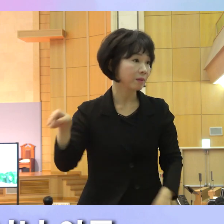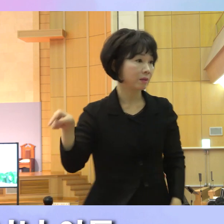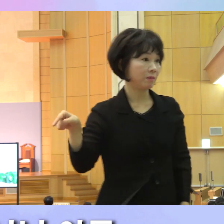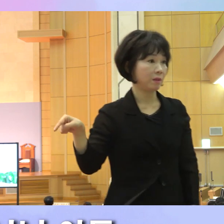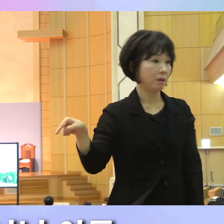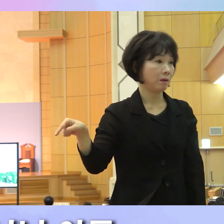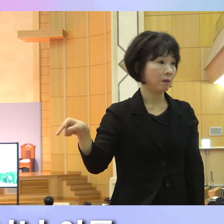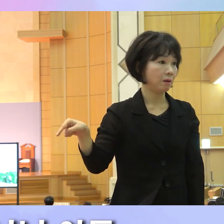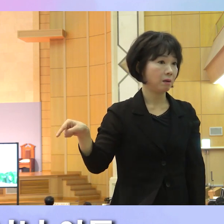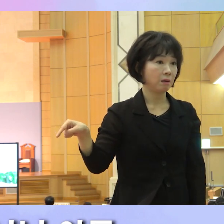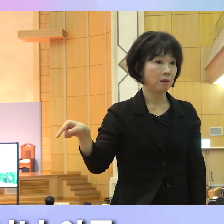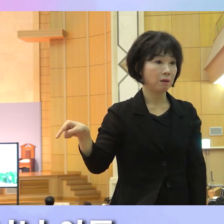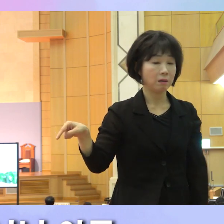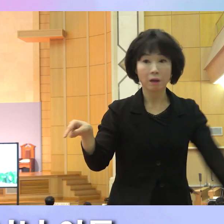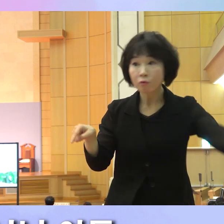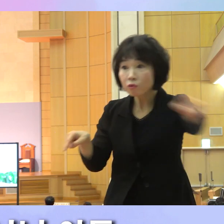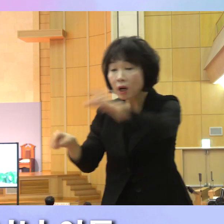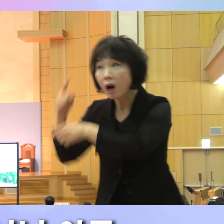알지 못하면